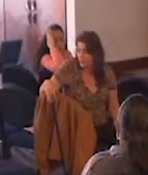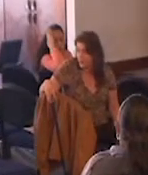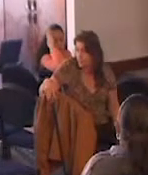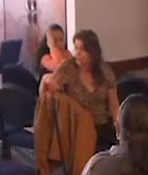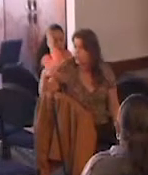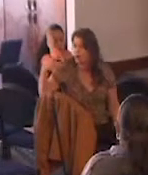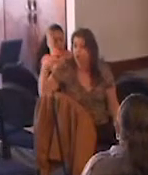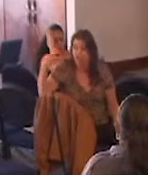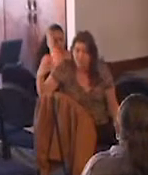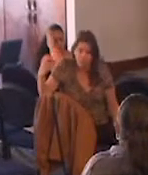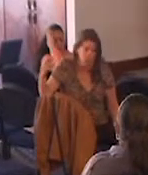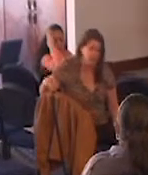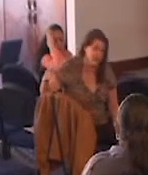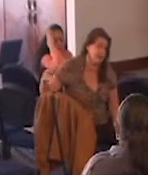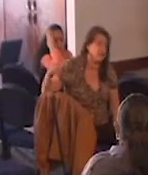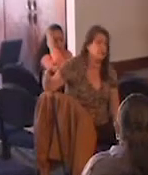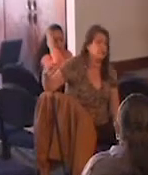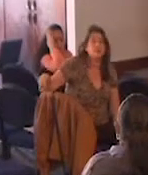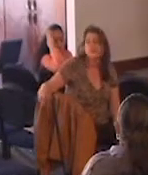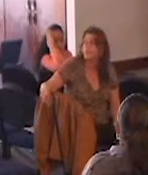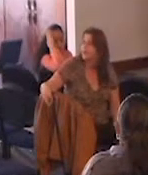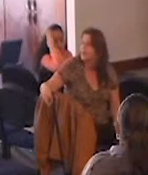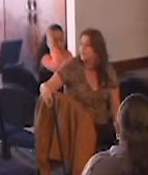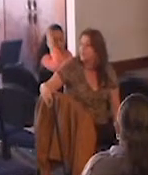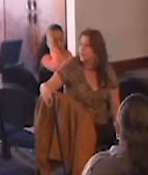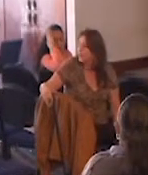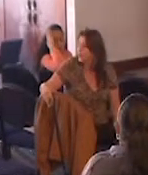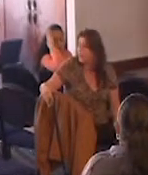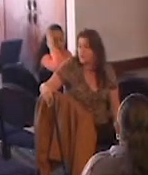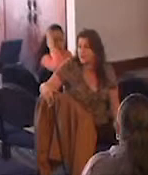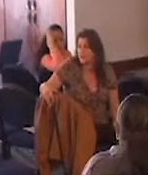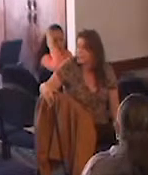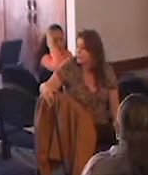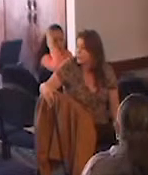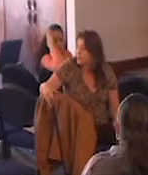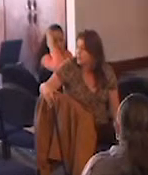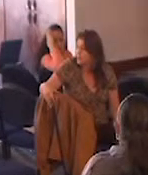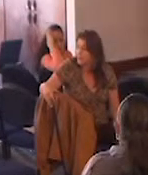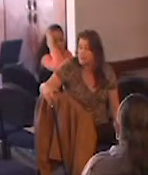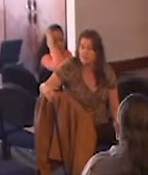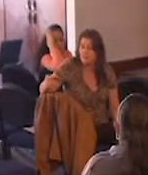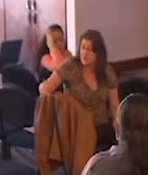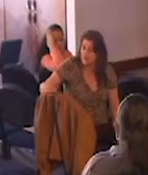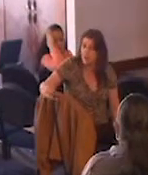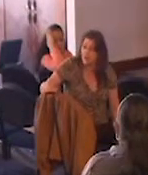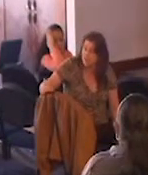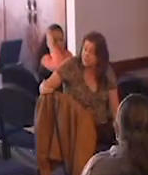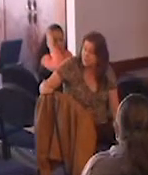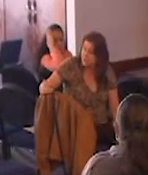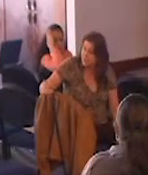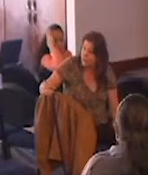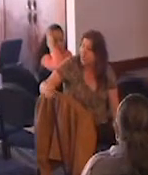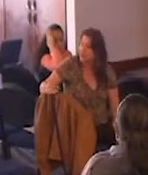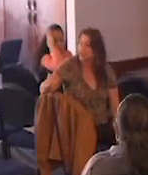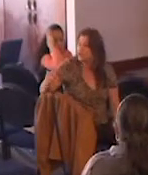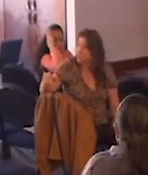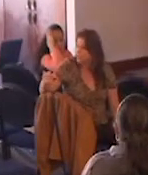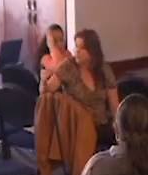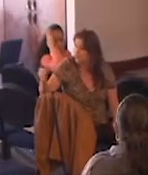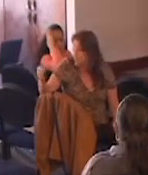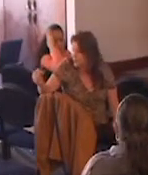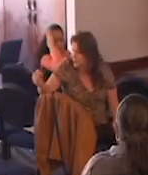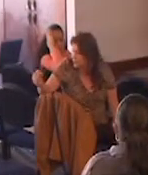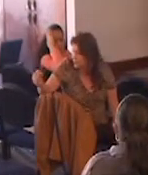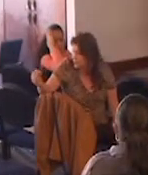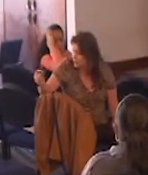abanderado en la inclusión con autismo, en autismo, pero los profesores padres no se comprometen. Entonces siempre que cuando yo veo